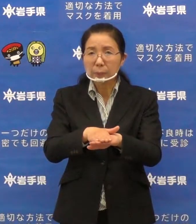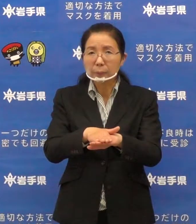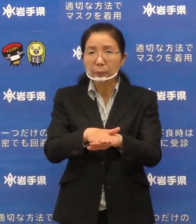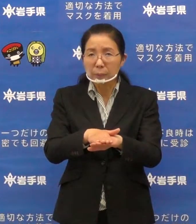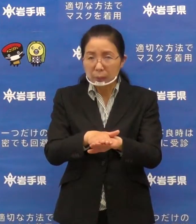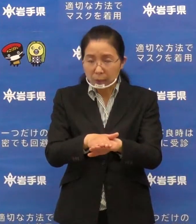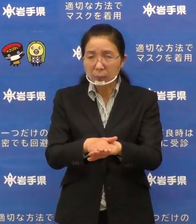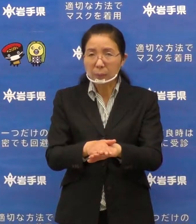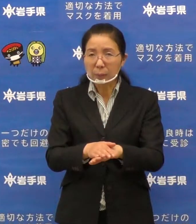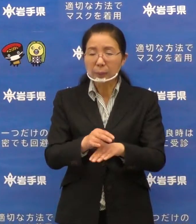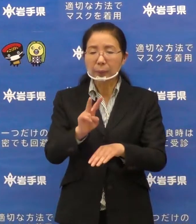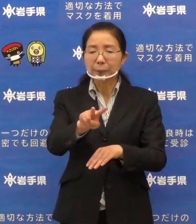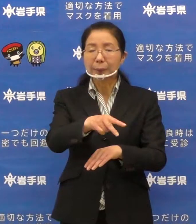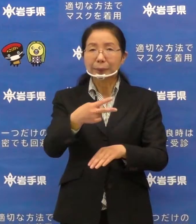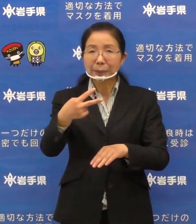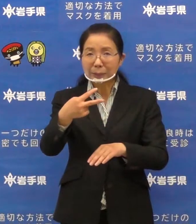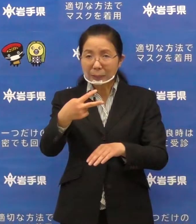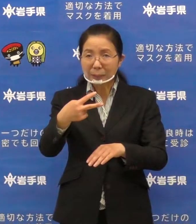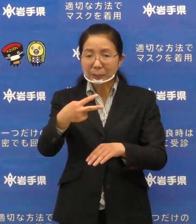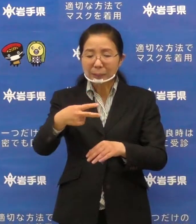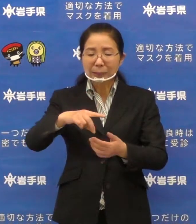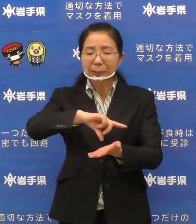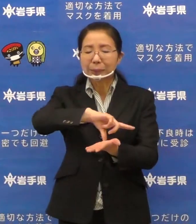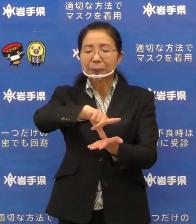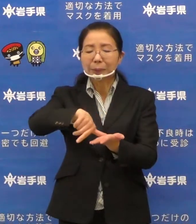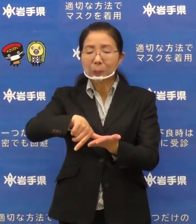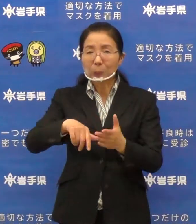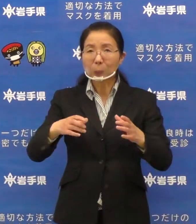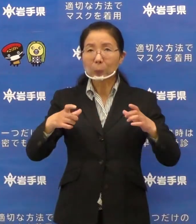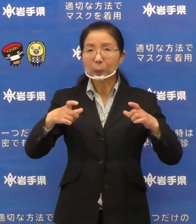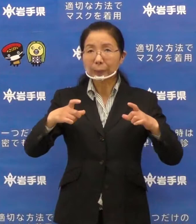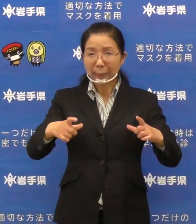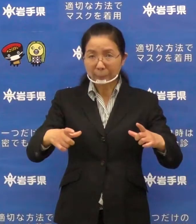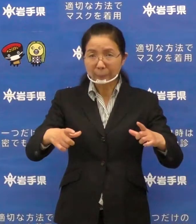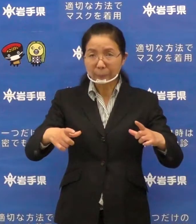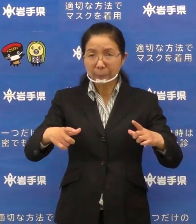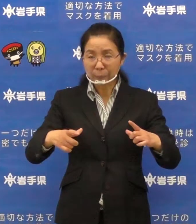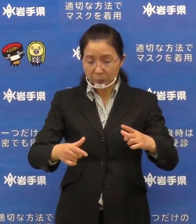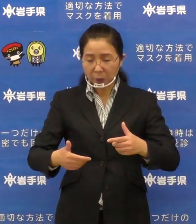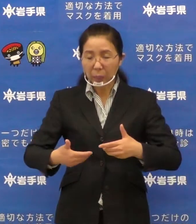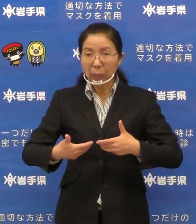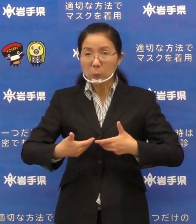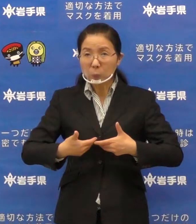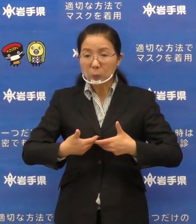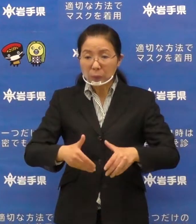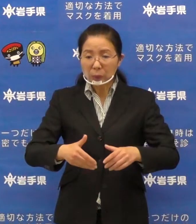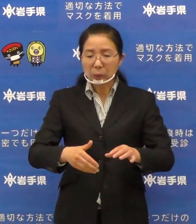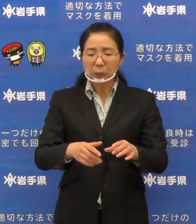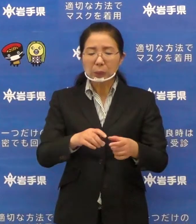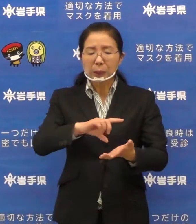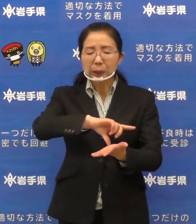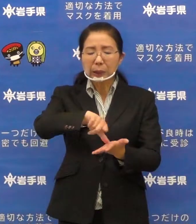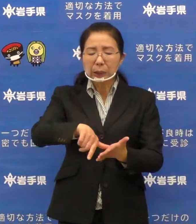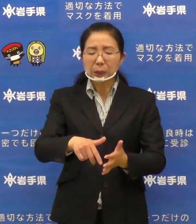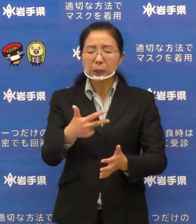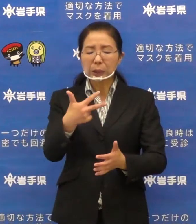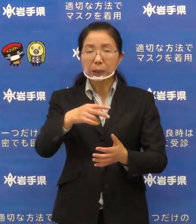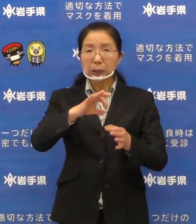二次医療圏や周産期医療圏っていうこの複数市町村またがる広域の中